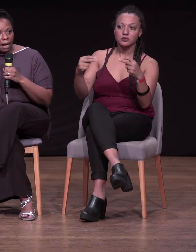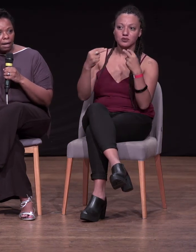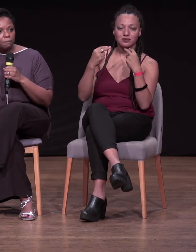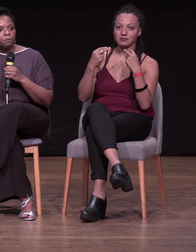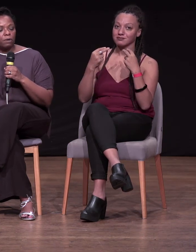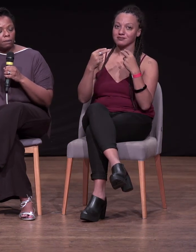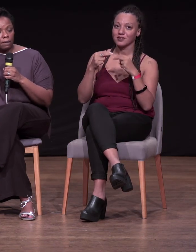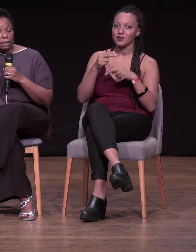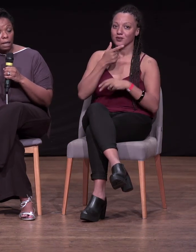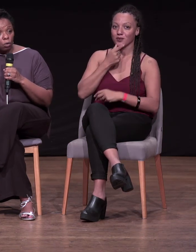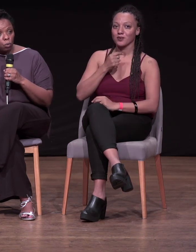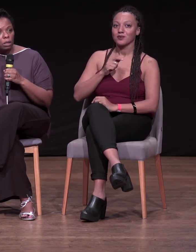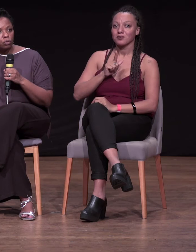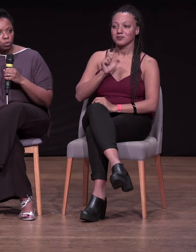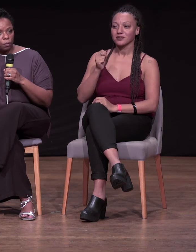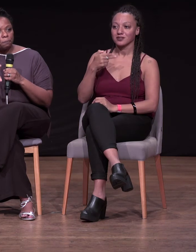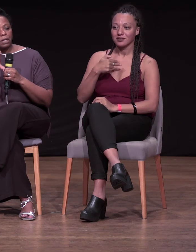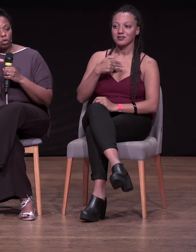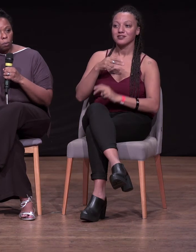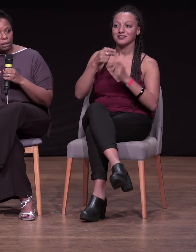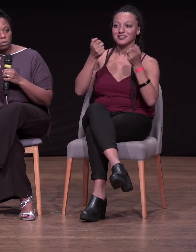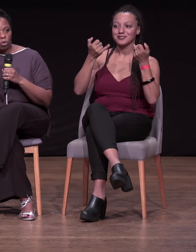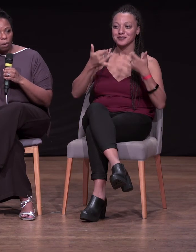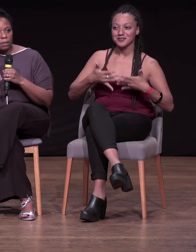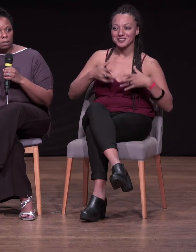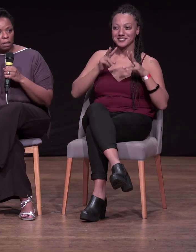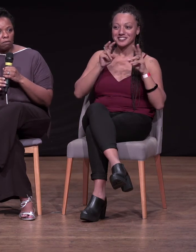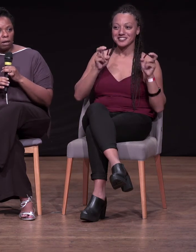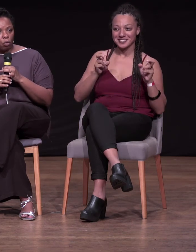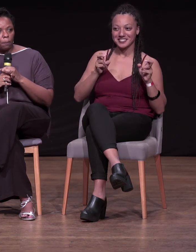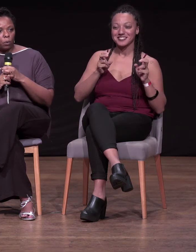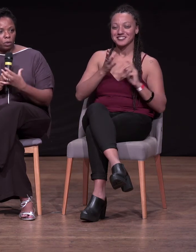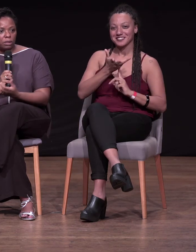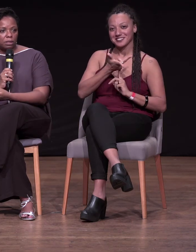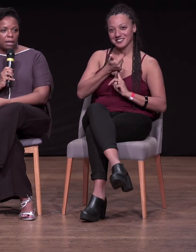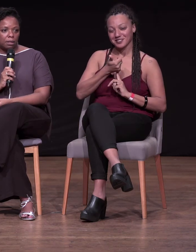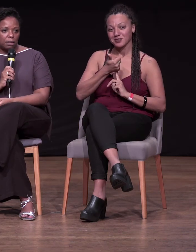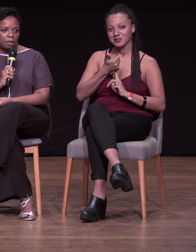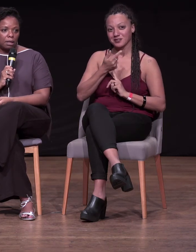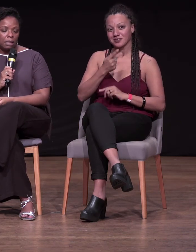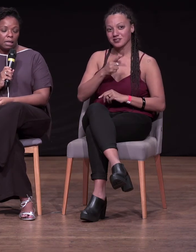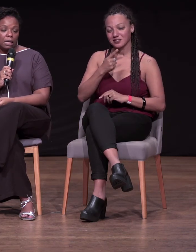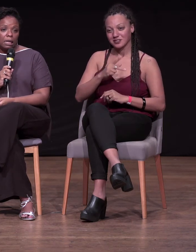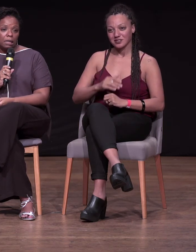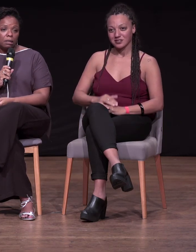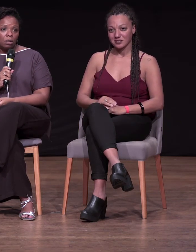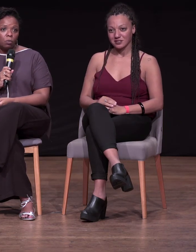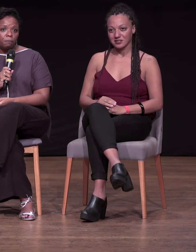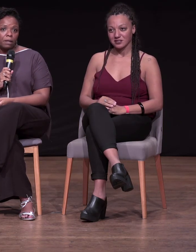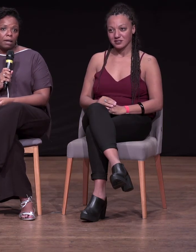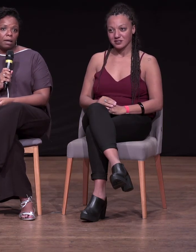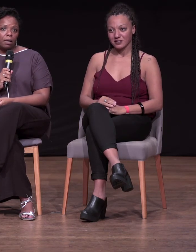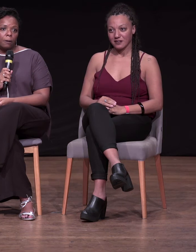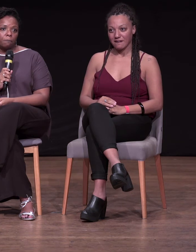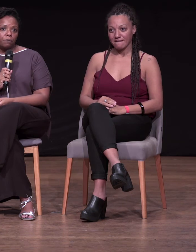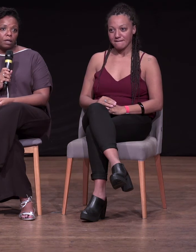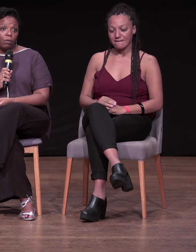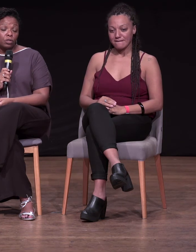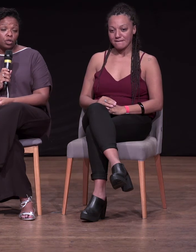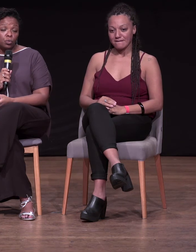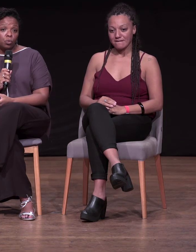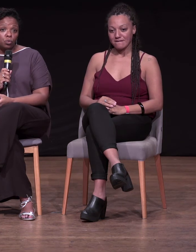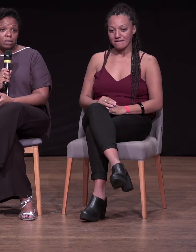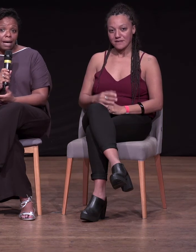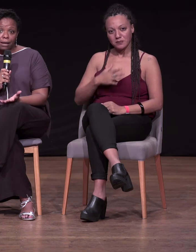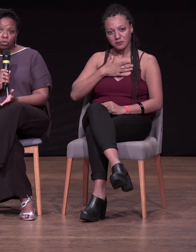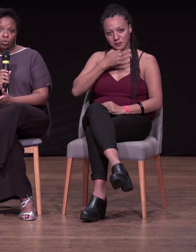vai lidar com isso numa das obras que ele vai compor, etc. Né? Então, eu